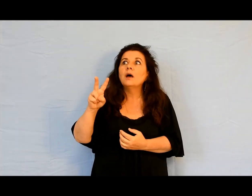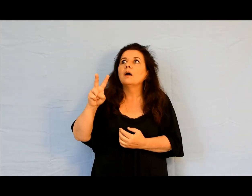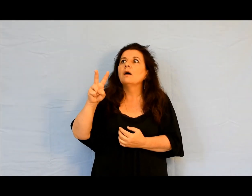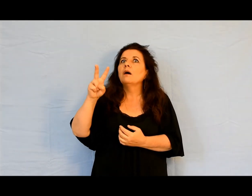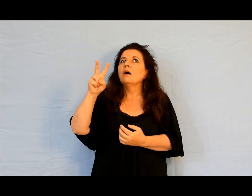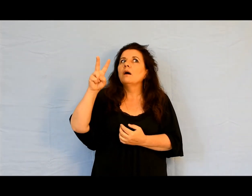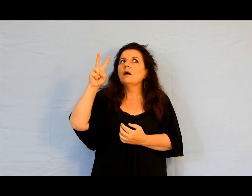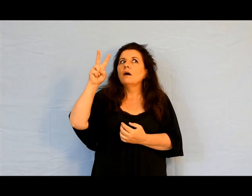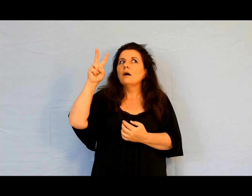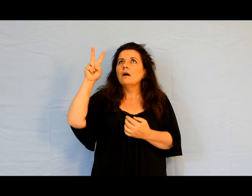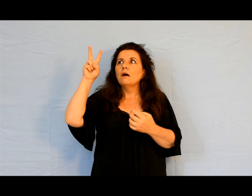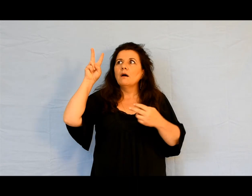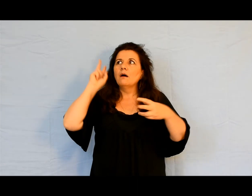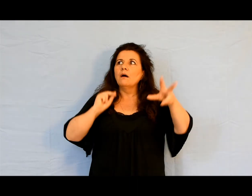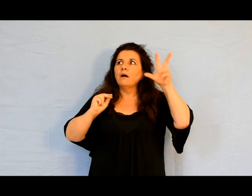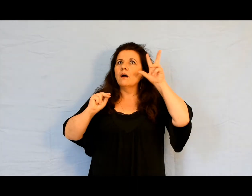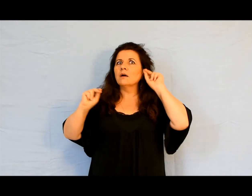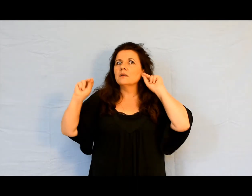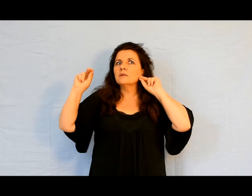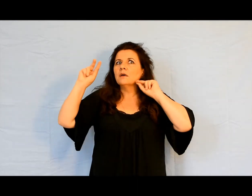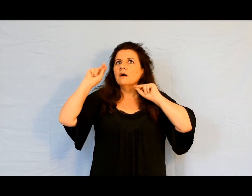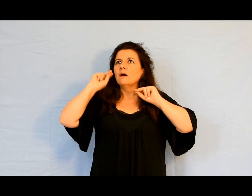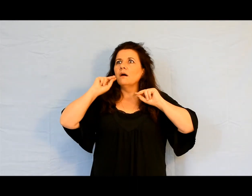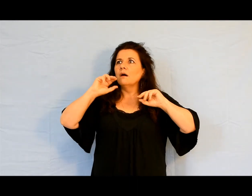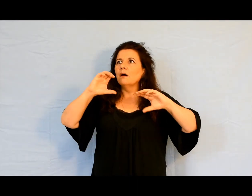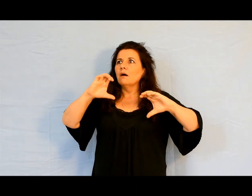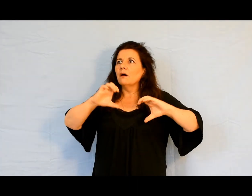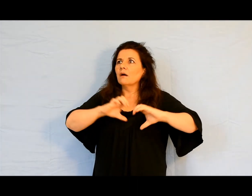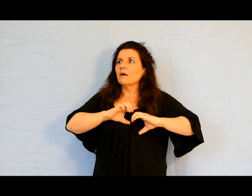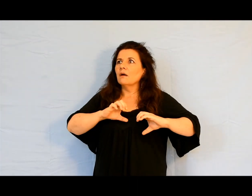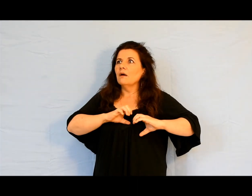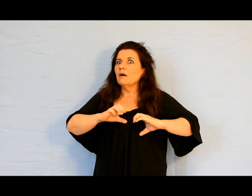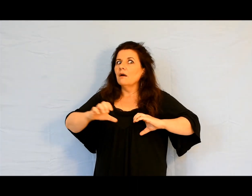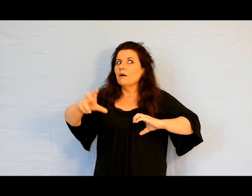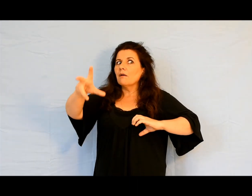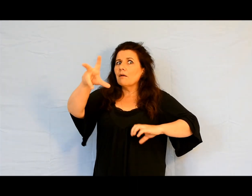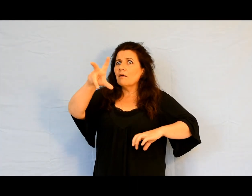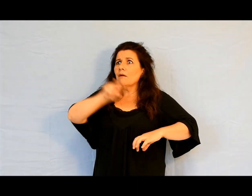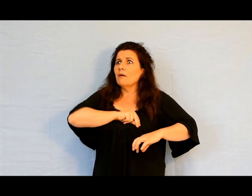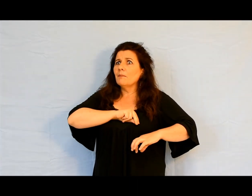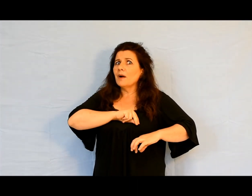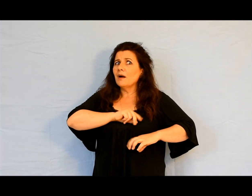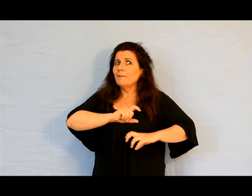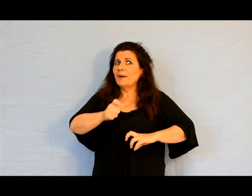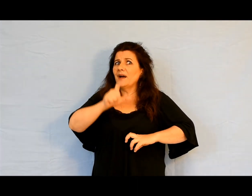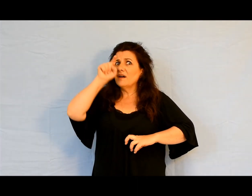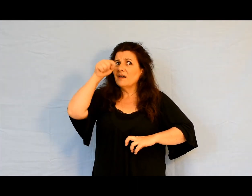n'entendent, que leur cœur ne comprenne, qu'ils ne se